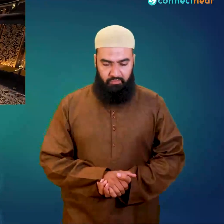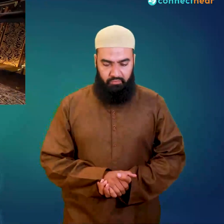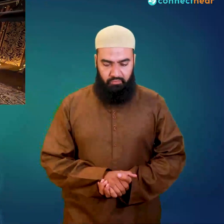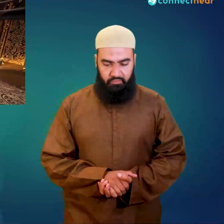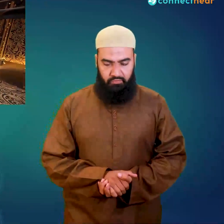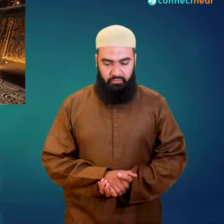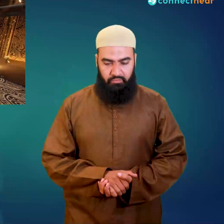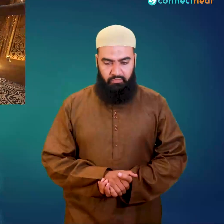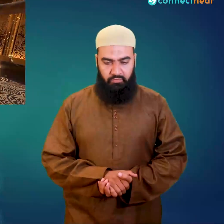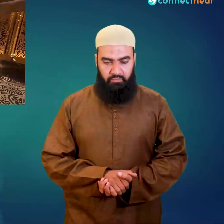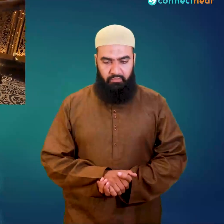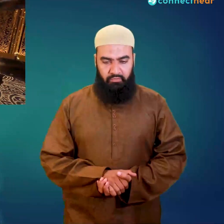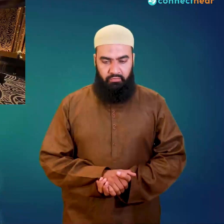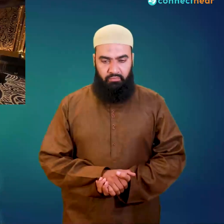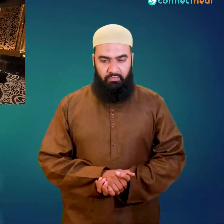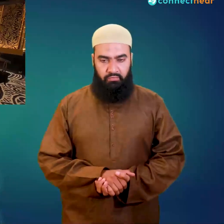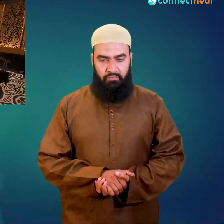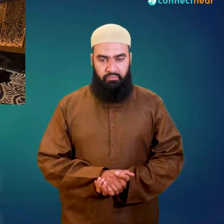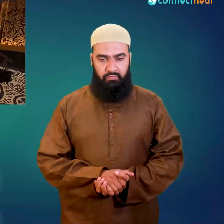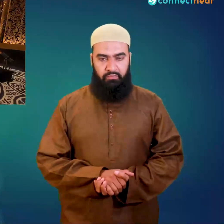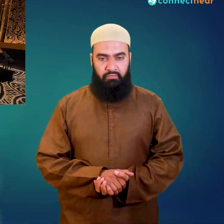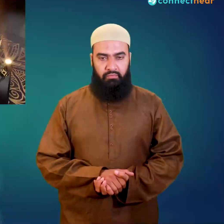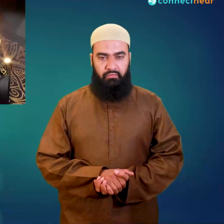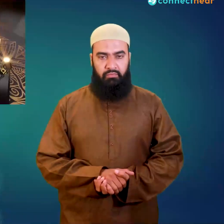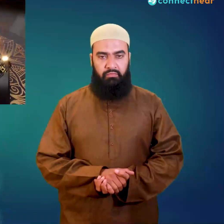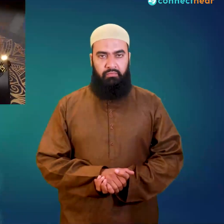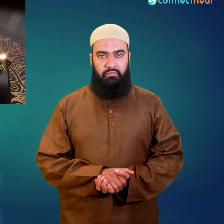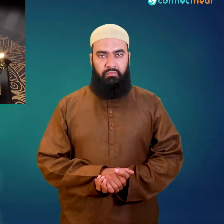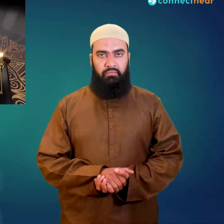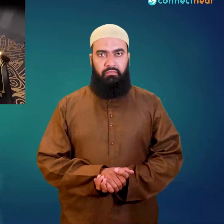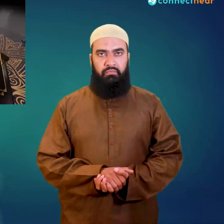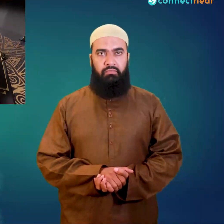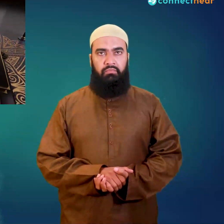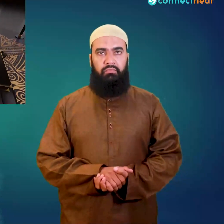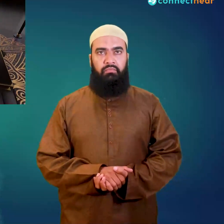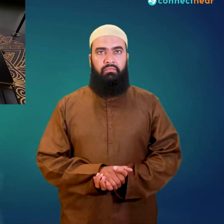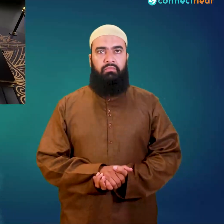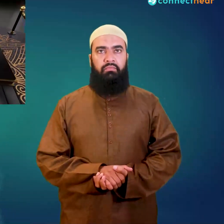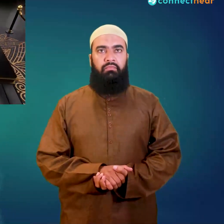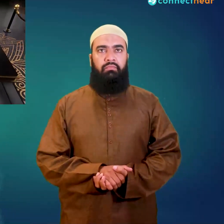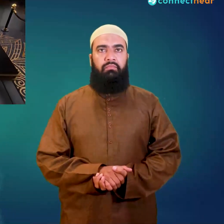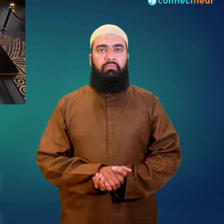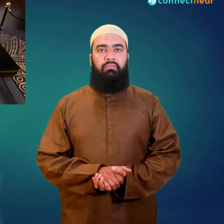القرآن ام على قلوب